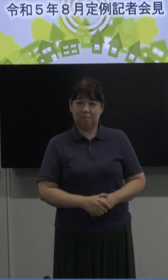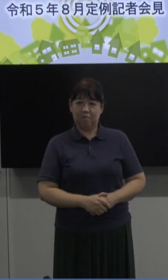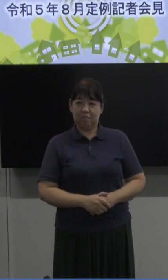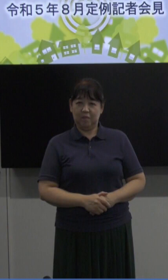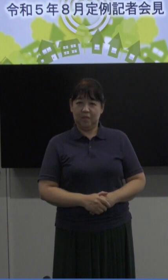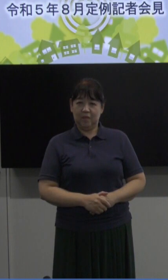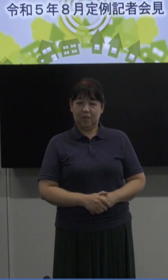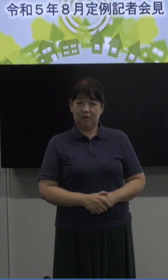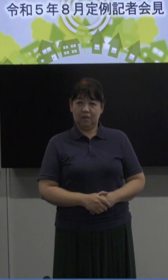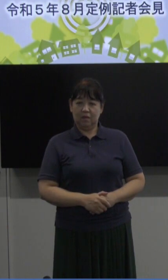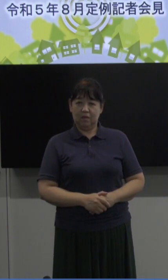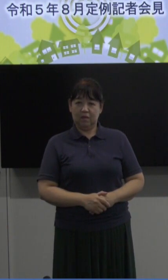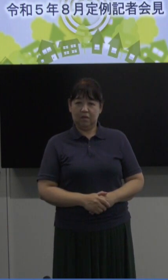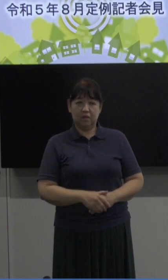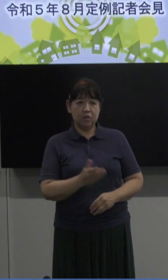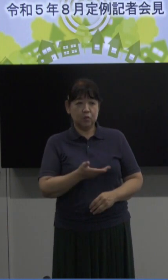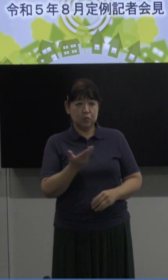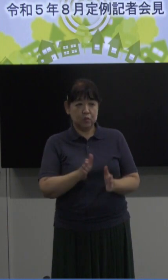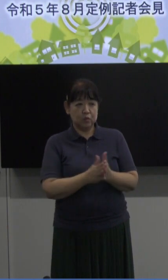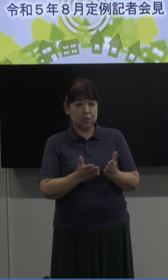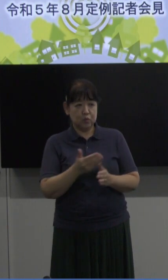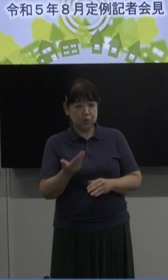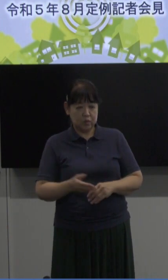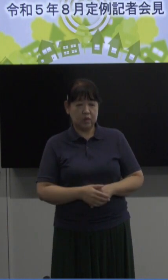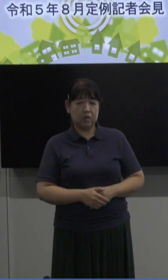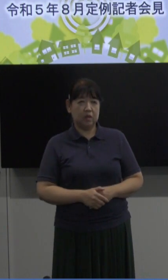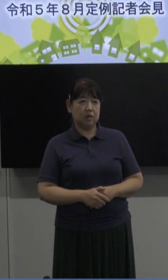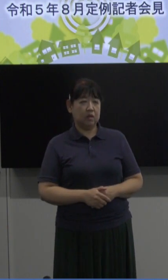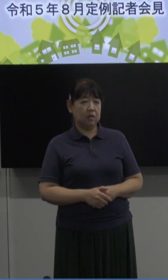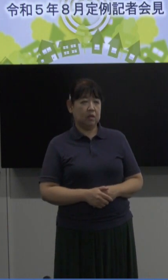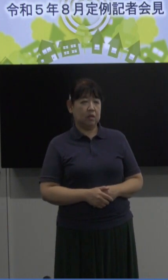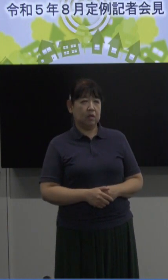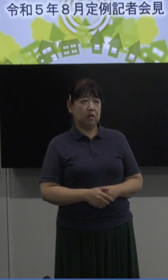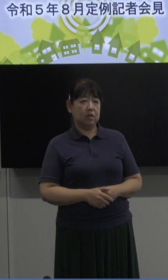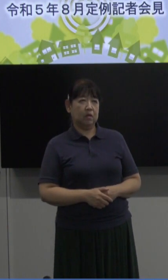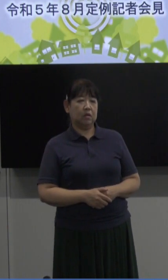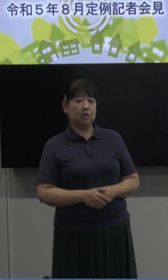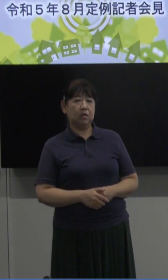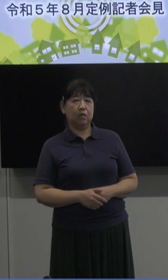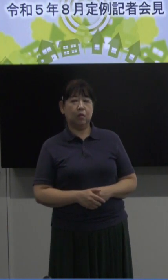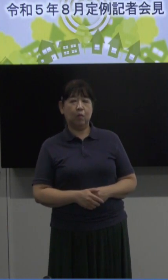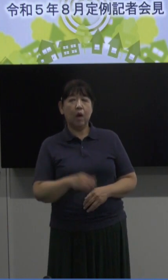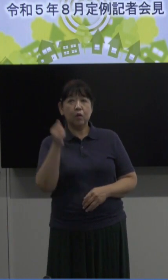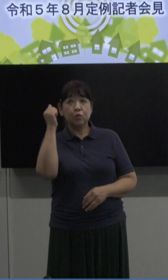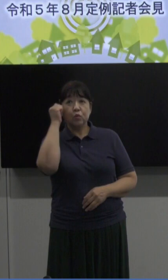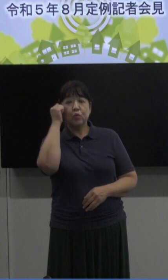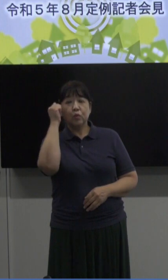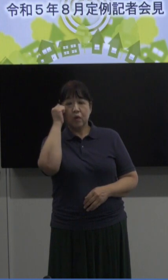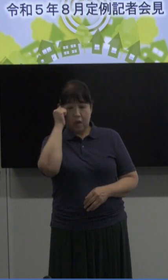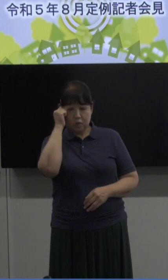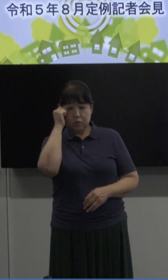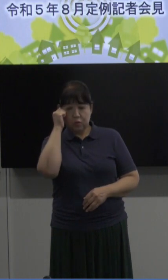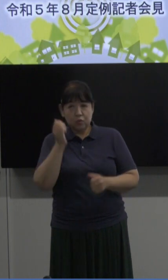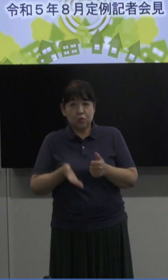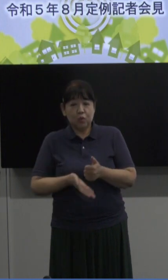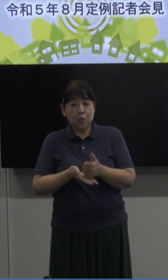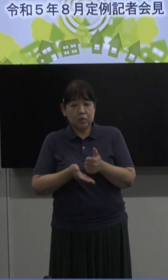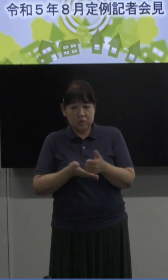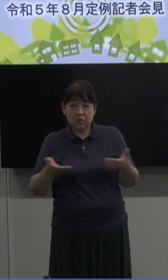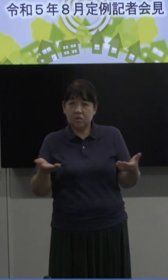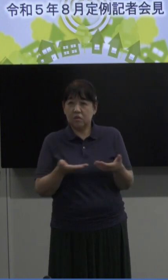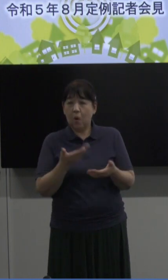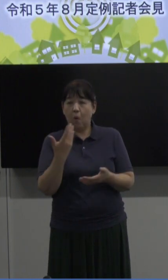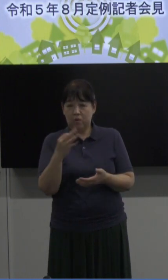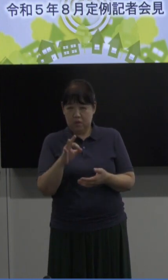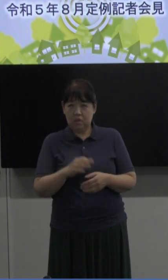願いいたします。次は先ほど言いました宿泊促進事業費、これは債務負担行為でお願いをいたす